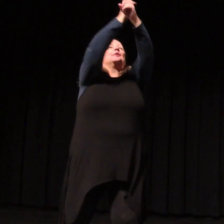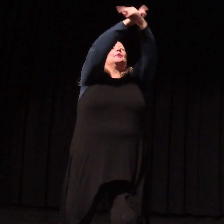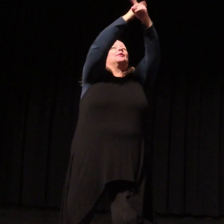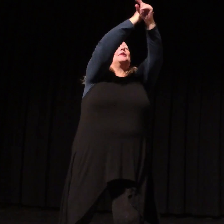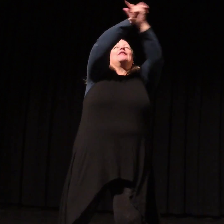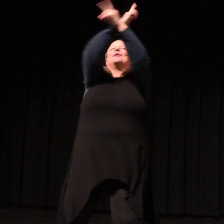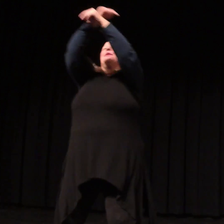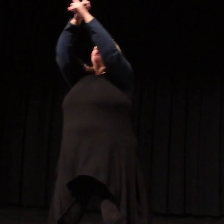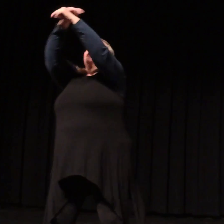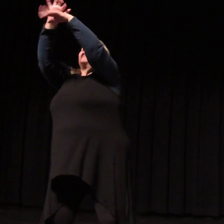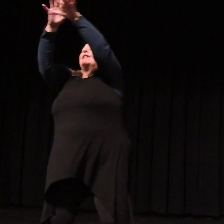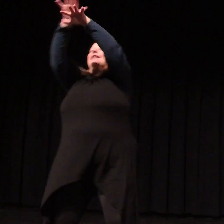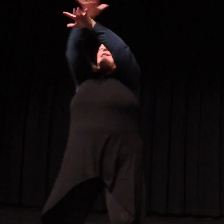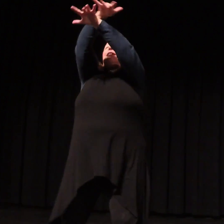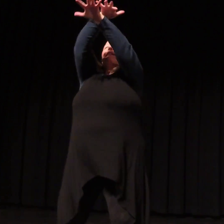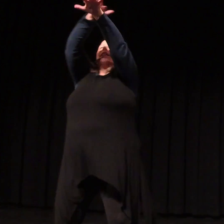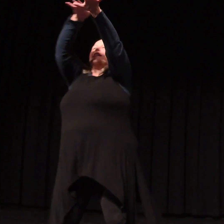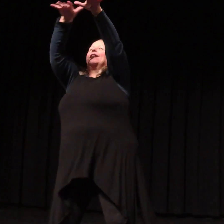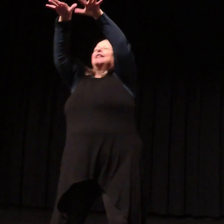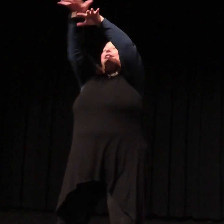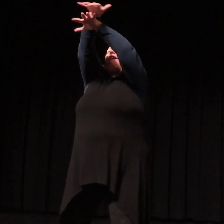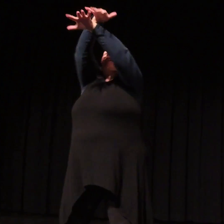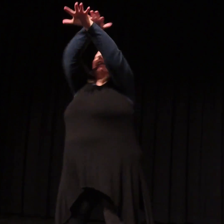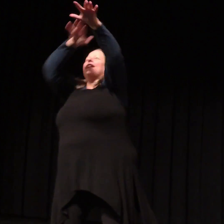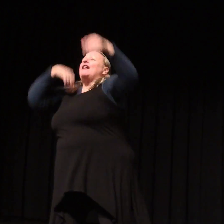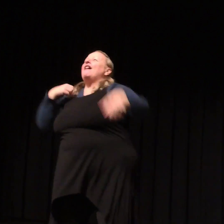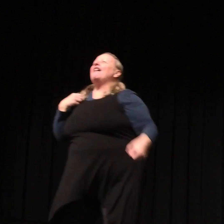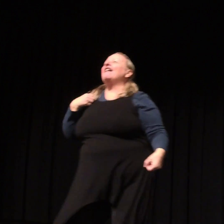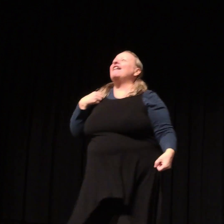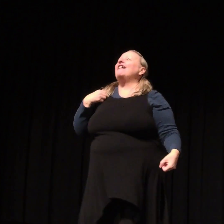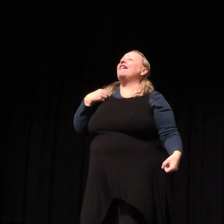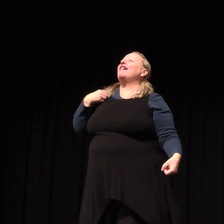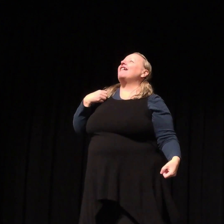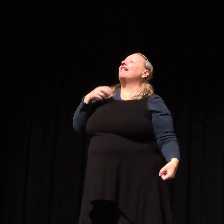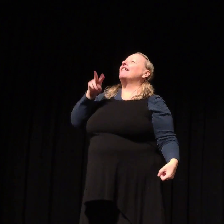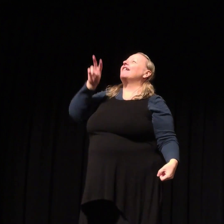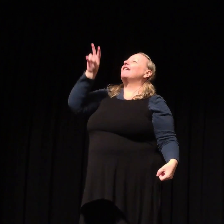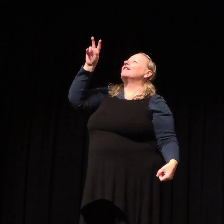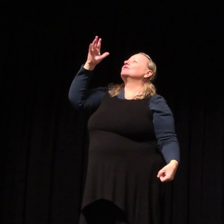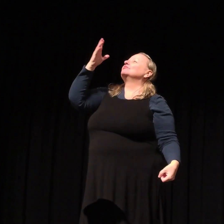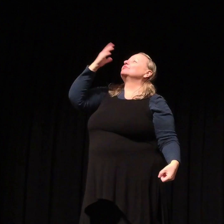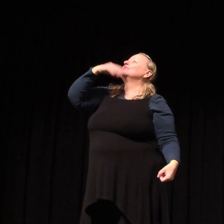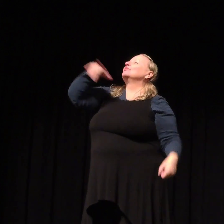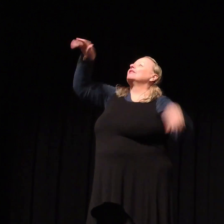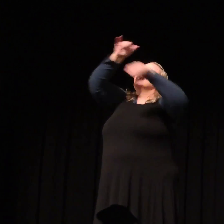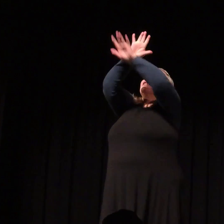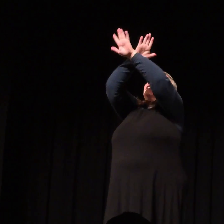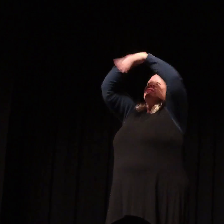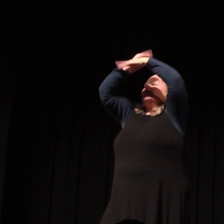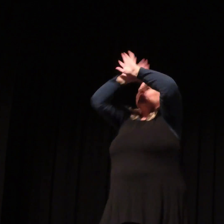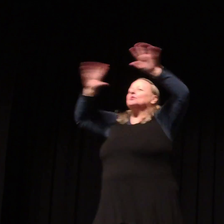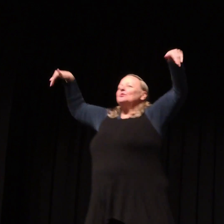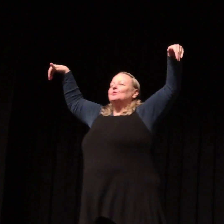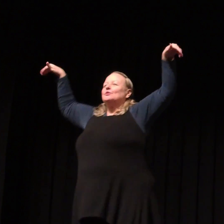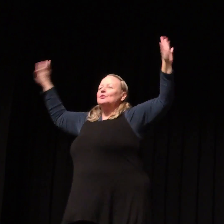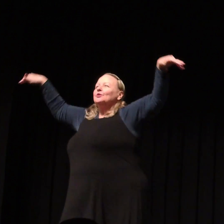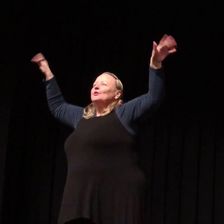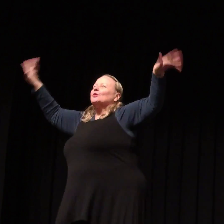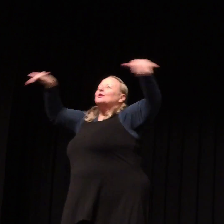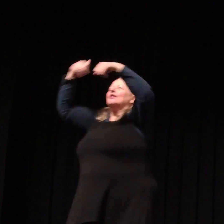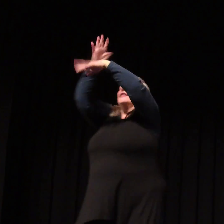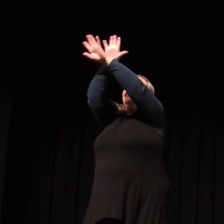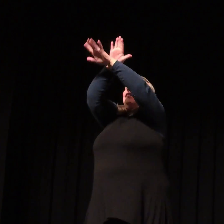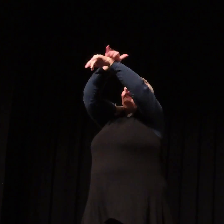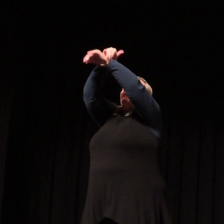Et je vois des oiseaux, des papillons qui volent. Oh, que c'est beau à voir. Oh,